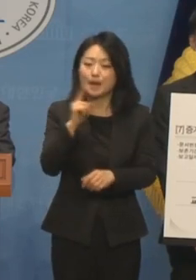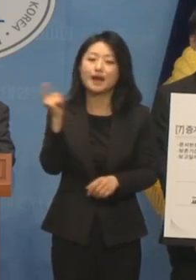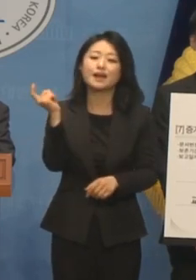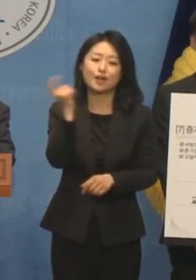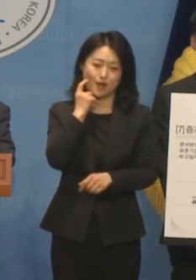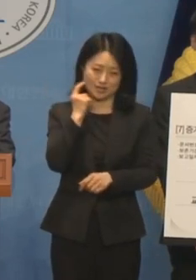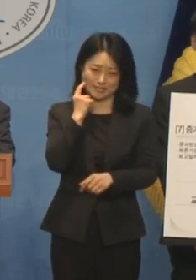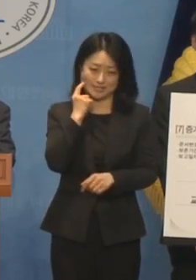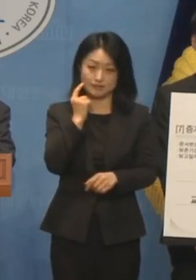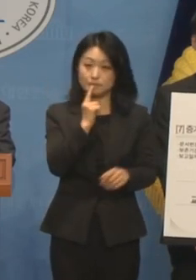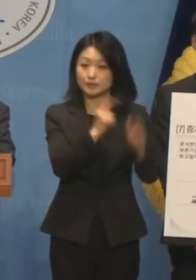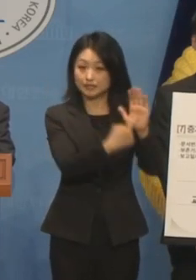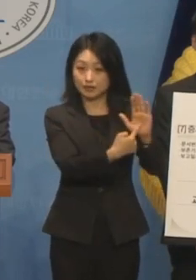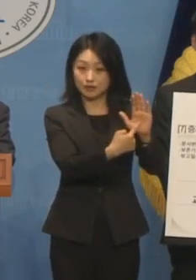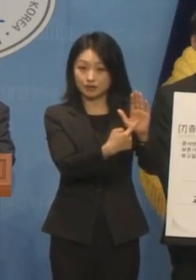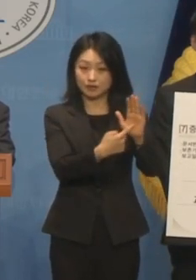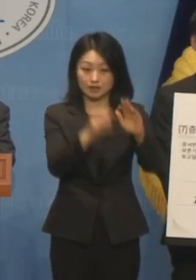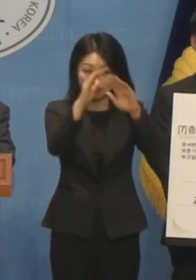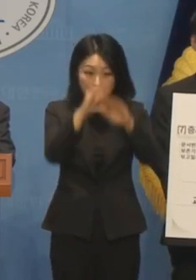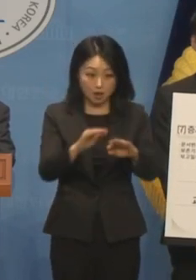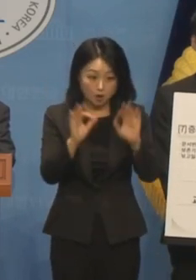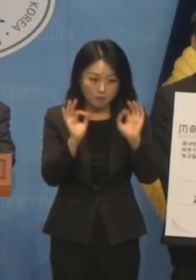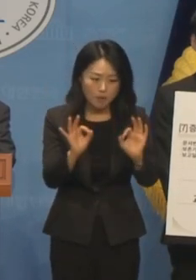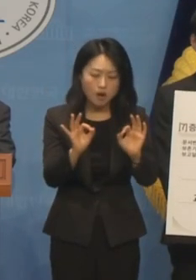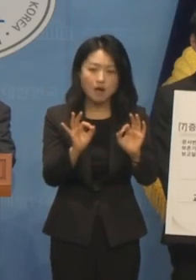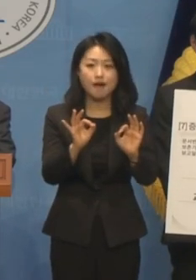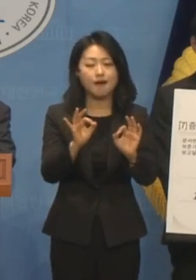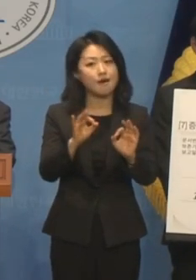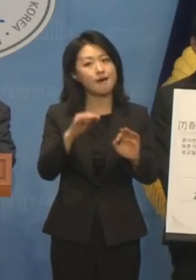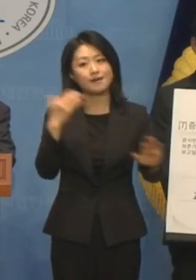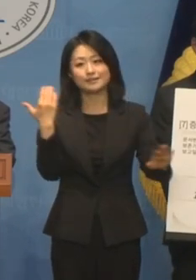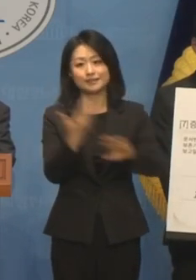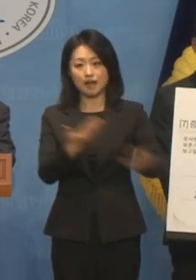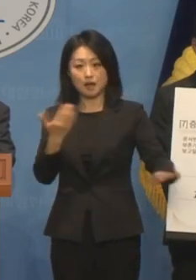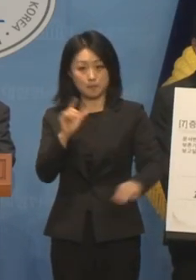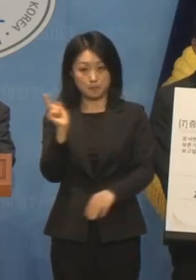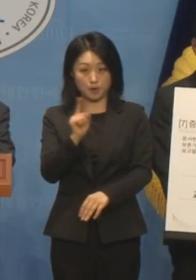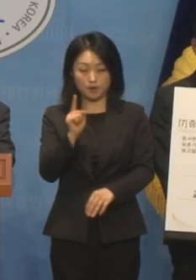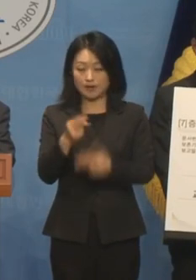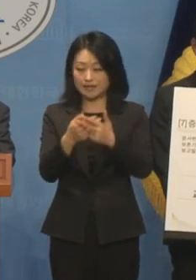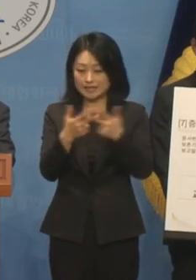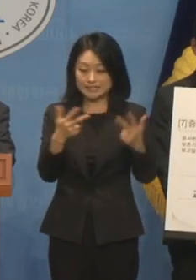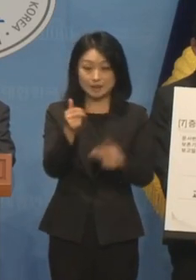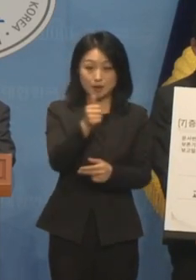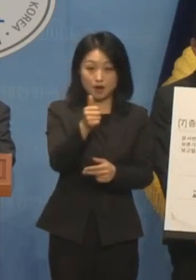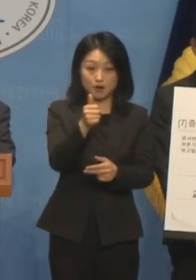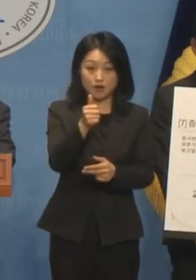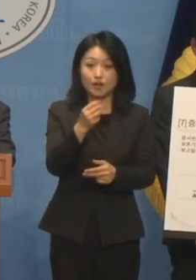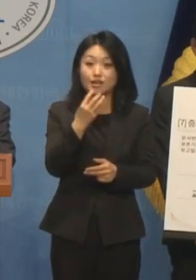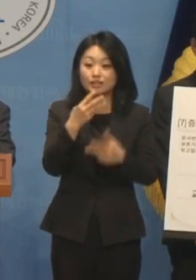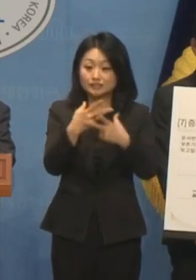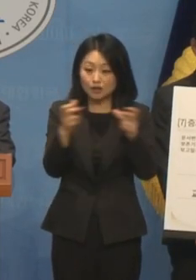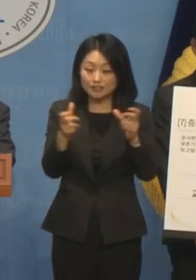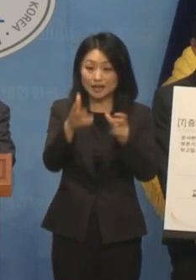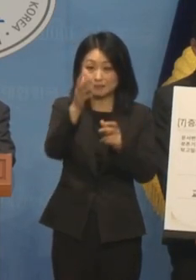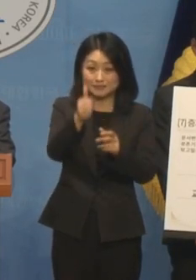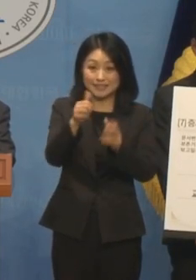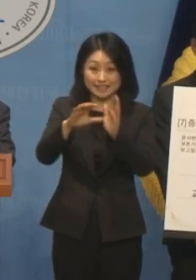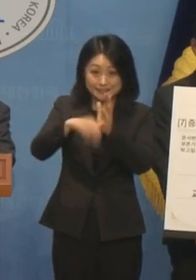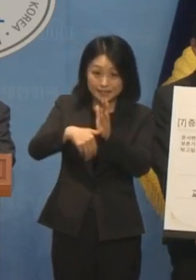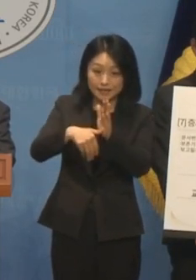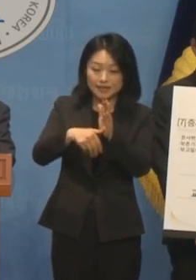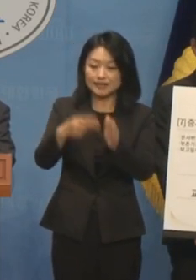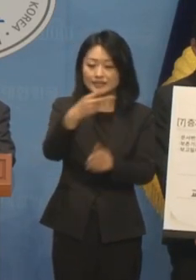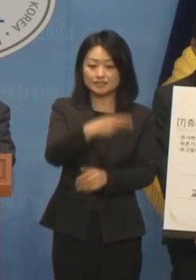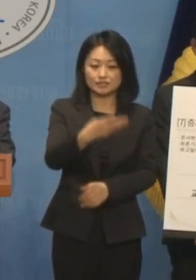그렇지 않습니다. 사실과 완전히 다릅니다. 이재명 시장이 결제한